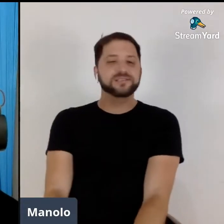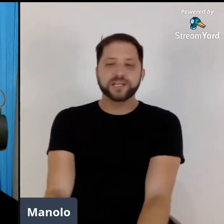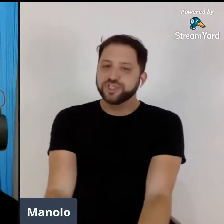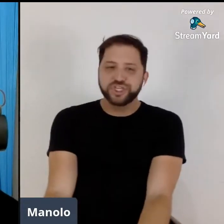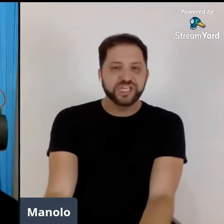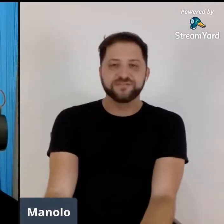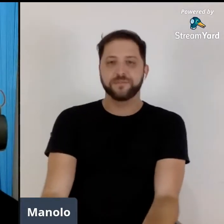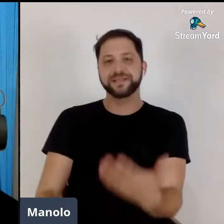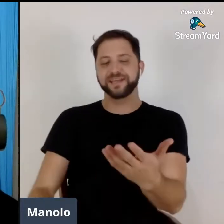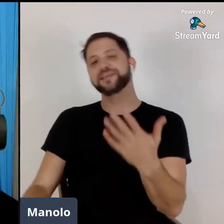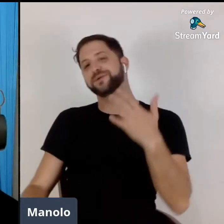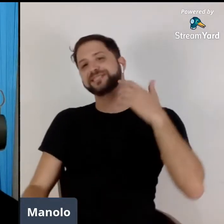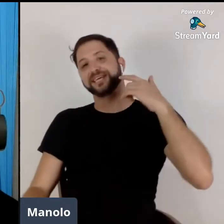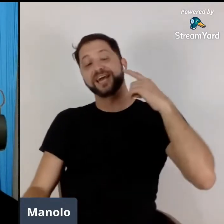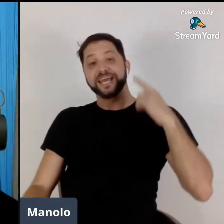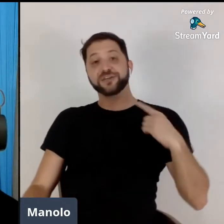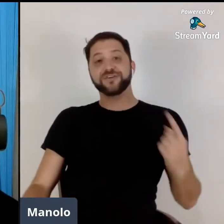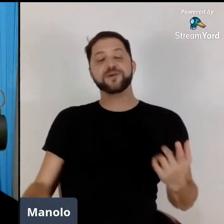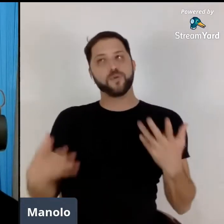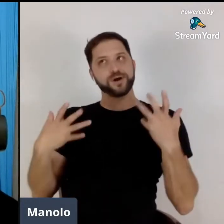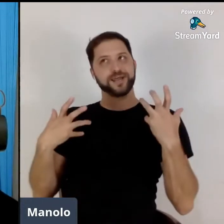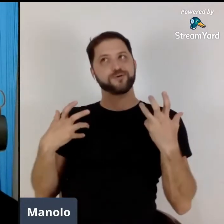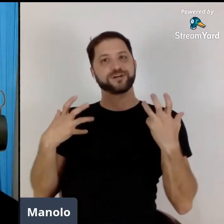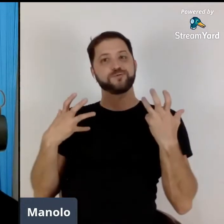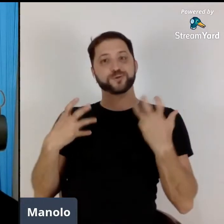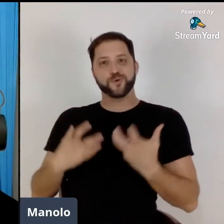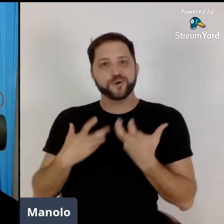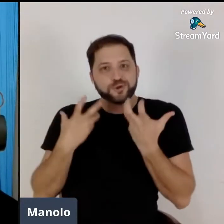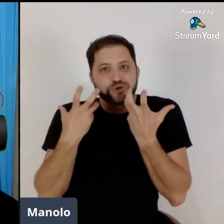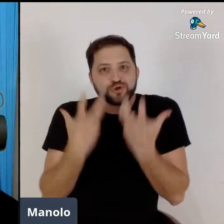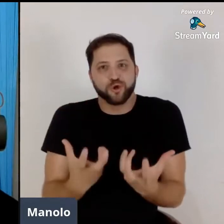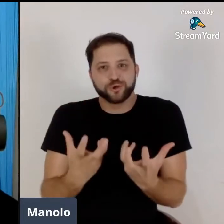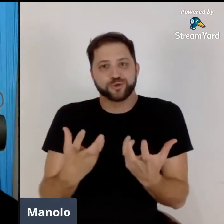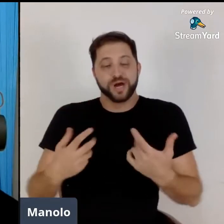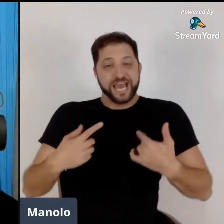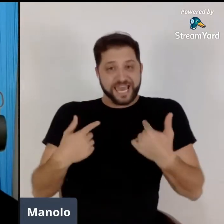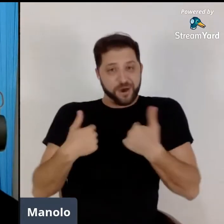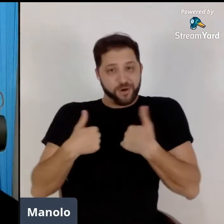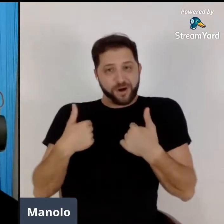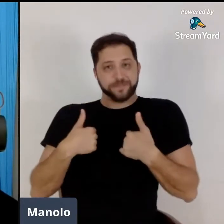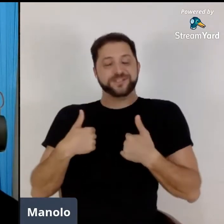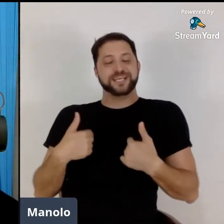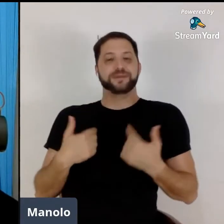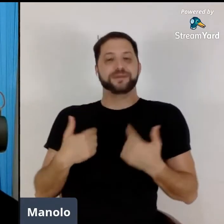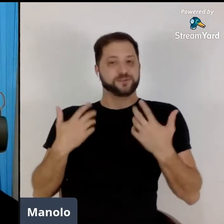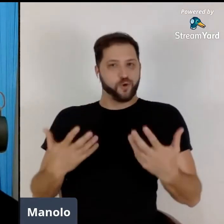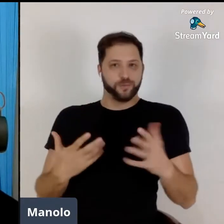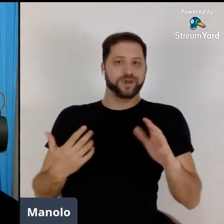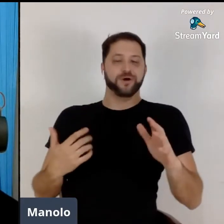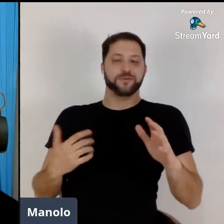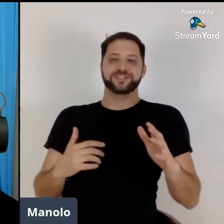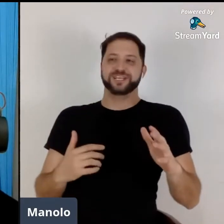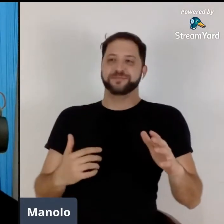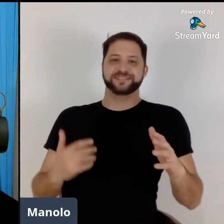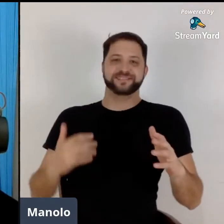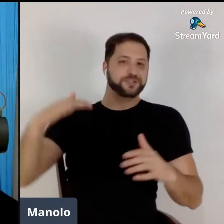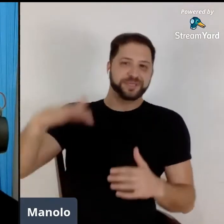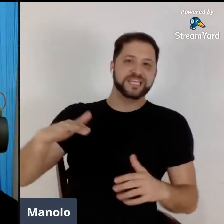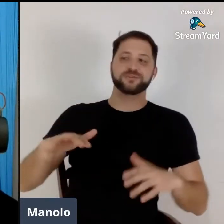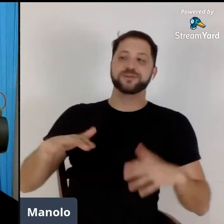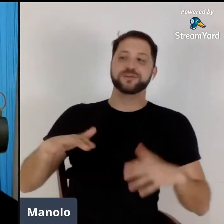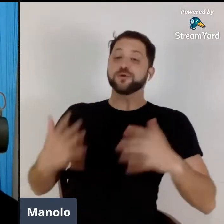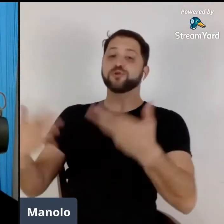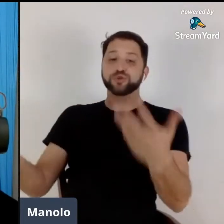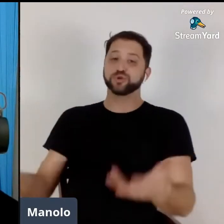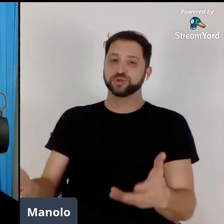isso fica cansativo aprender língua assim. Então eu falei, como criar um curso gostoso? Eu aprendi Libras como? Eu aprendi Libras